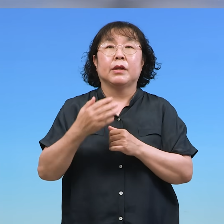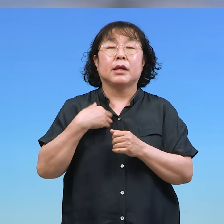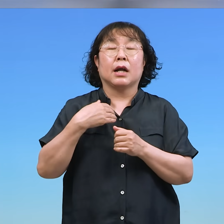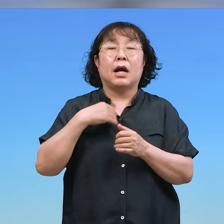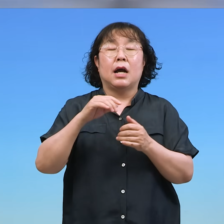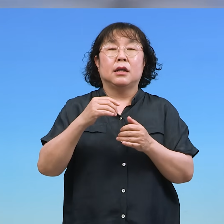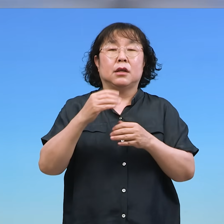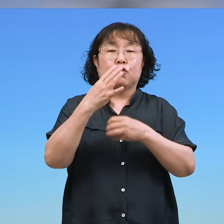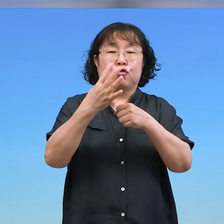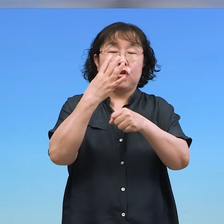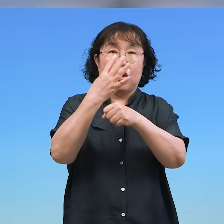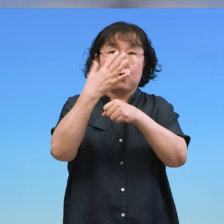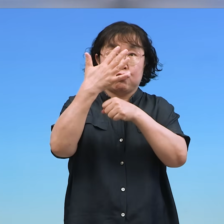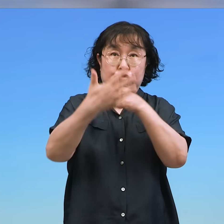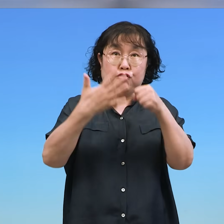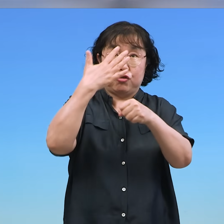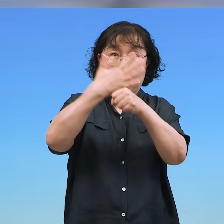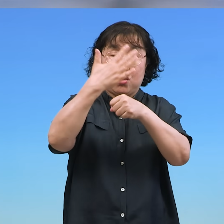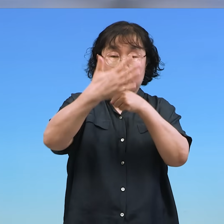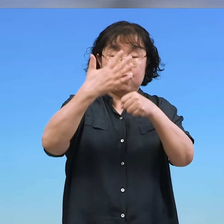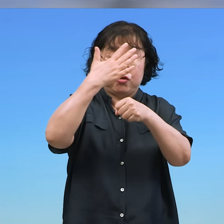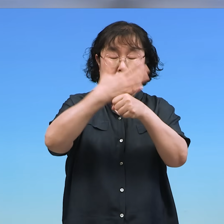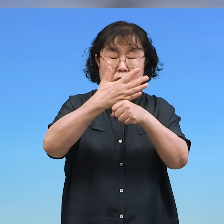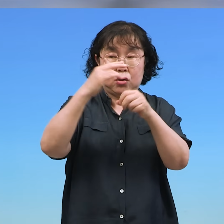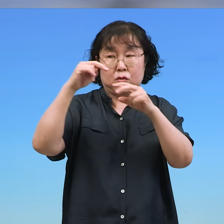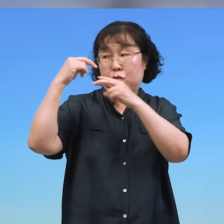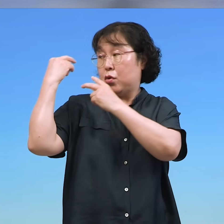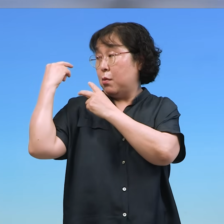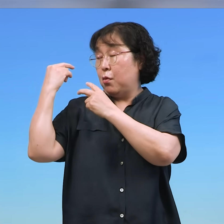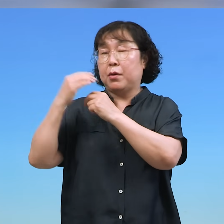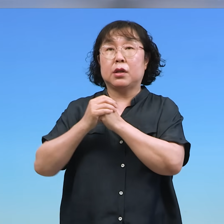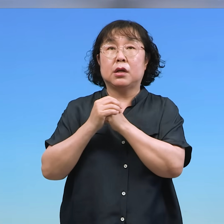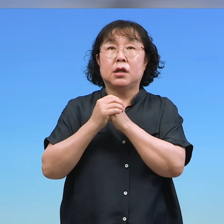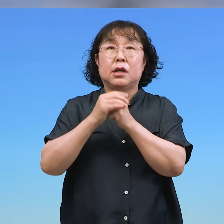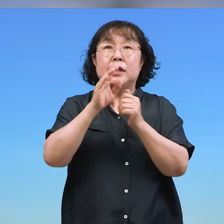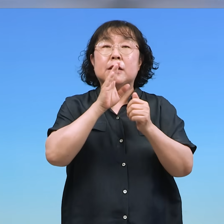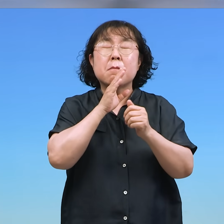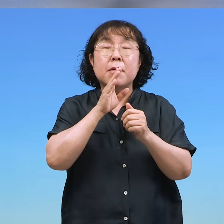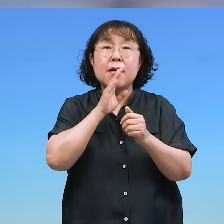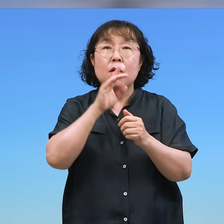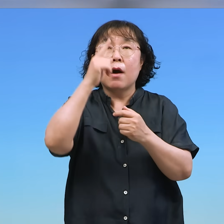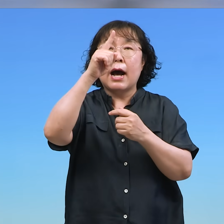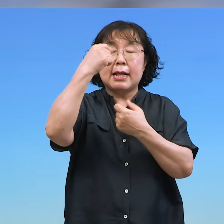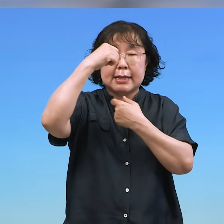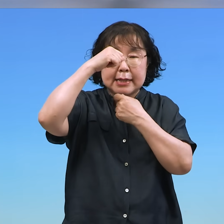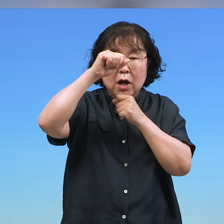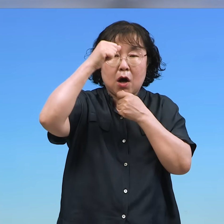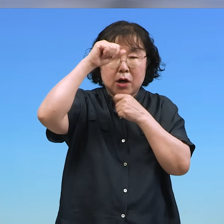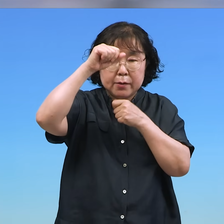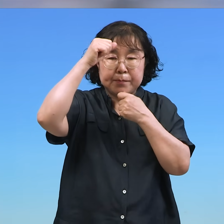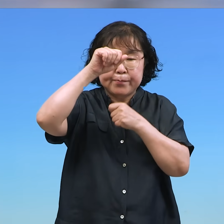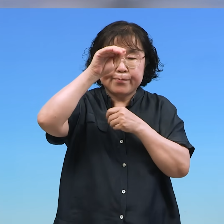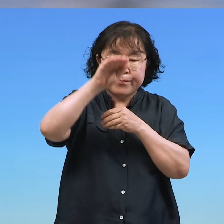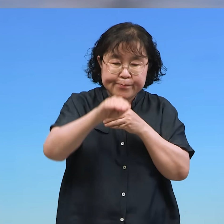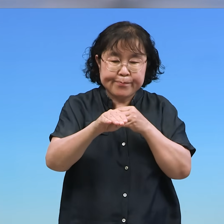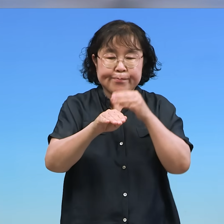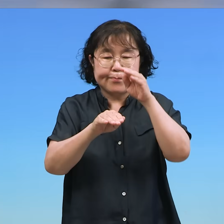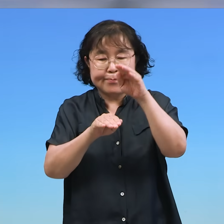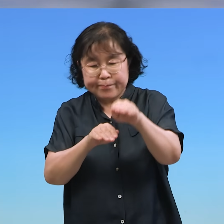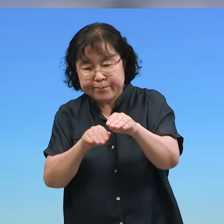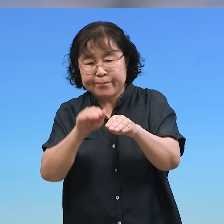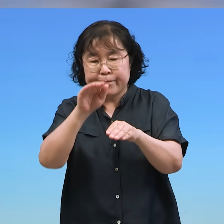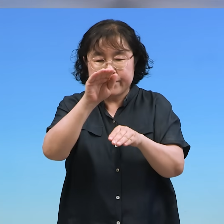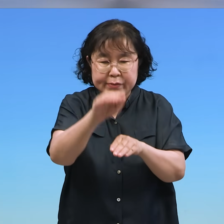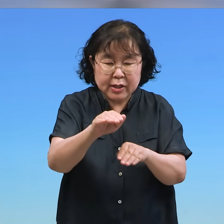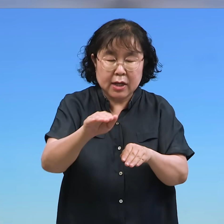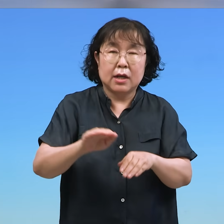그랬는데 지난 시간을 되돌아보면은요, 진짜 한 걸음씩이에요. 딱 한 걸음씩만 적절하게 인도해 주셔서,